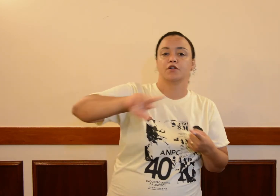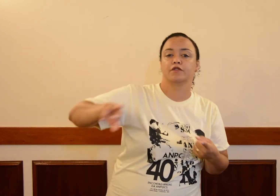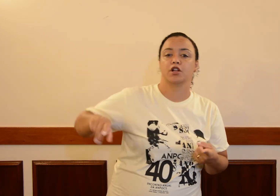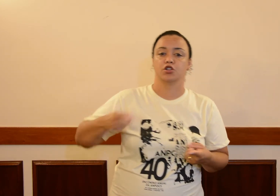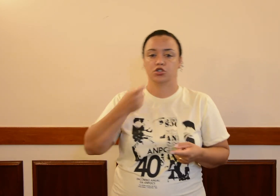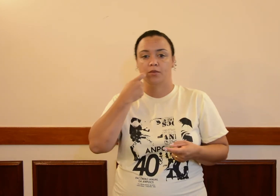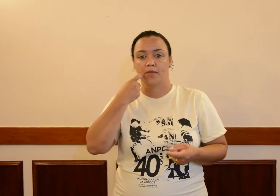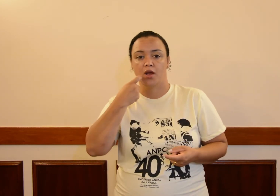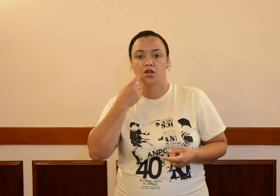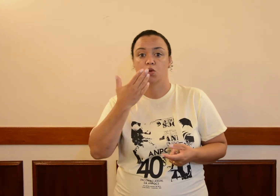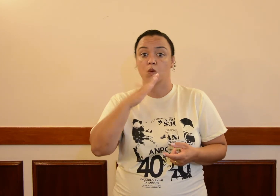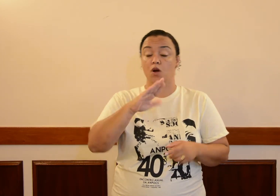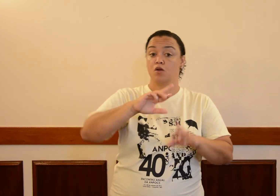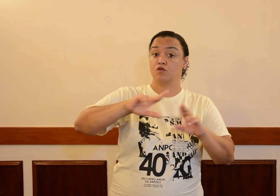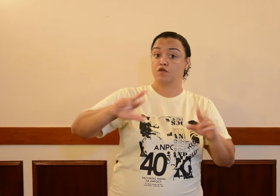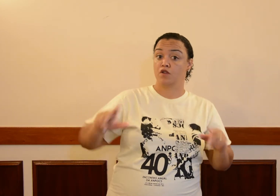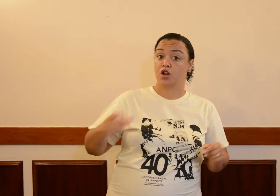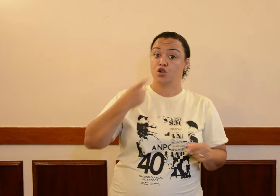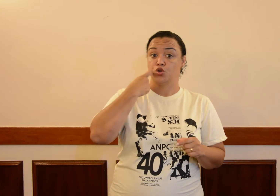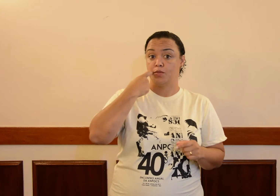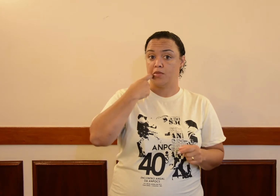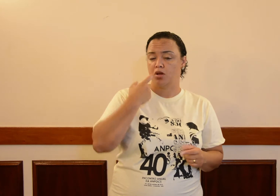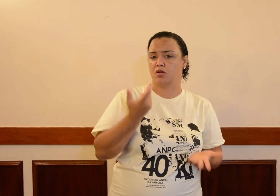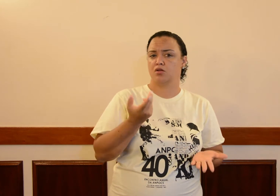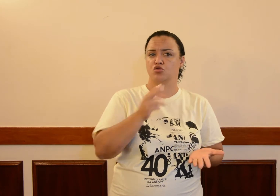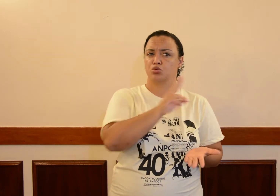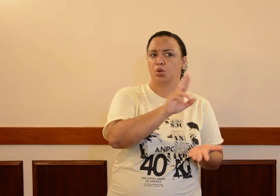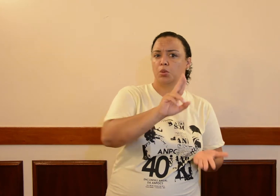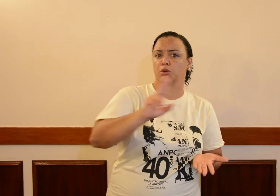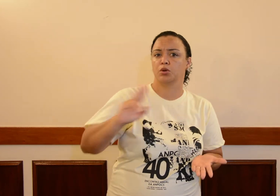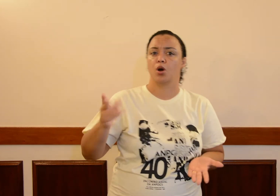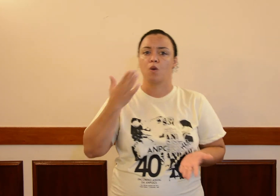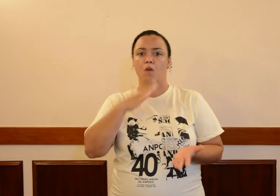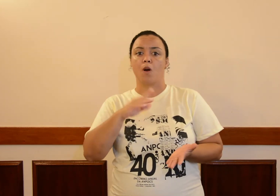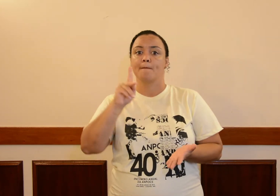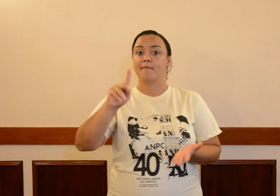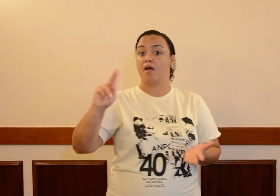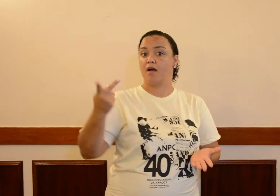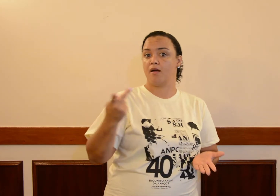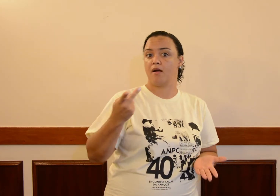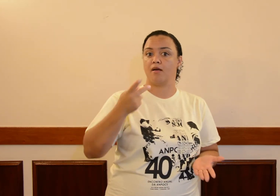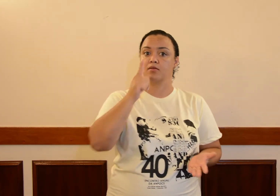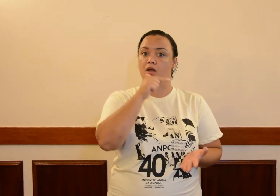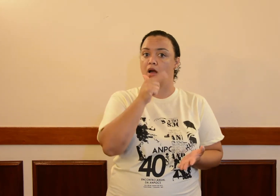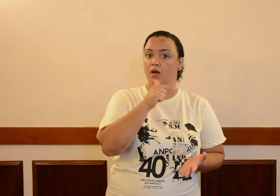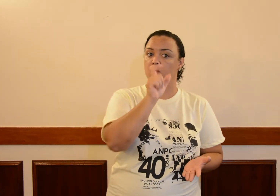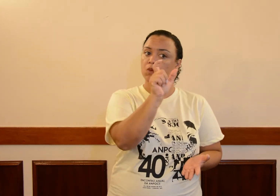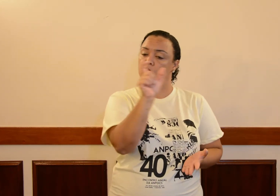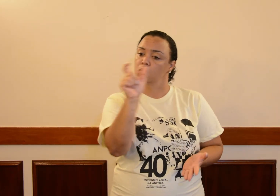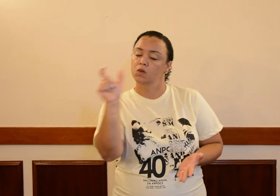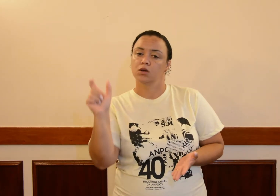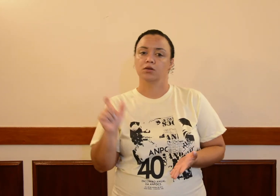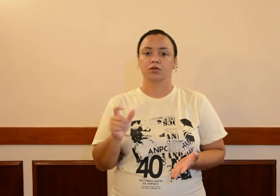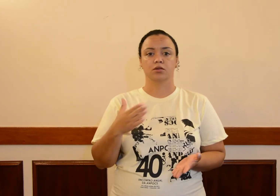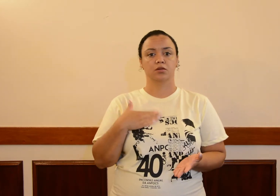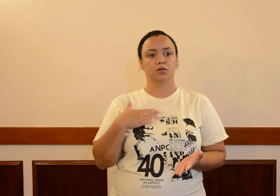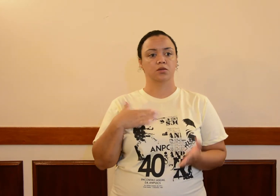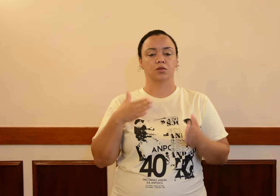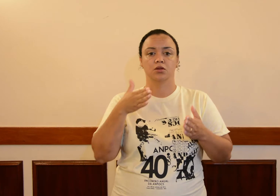geneticamente modificados e qual o pH da água ideal para cada tipo, entrei na sala dos professores abismado e